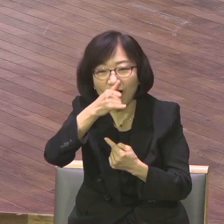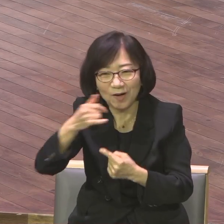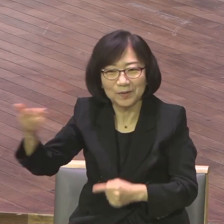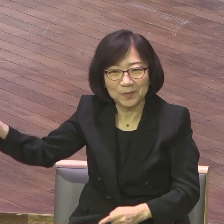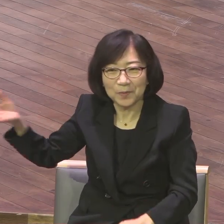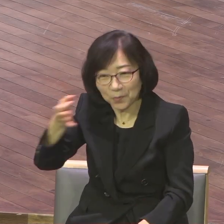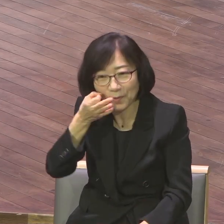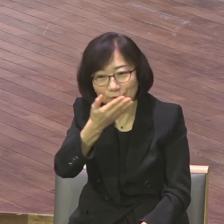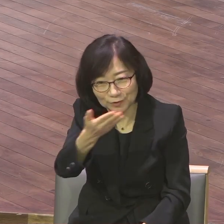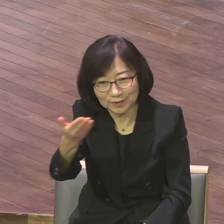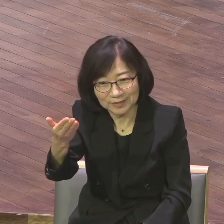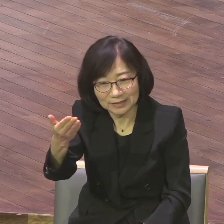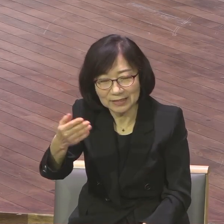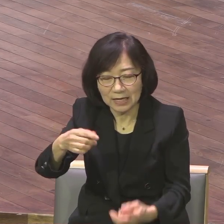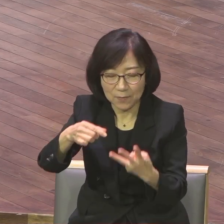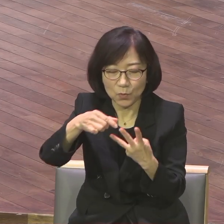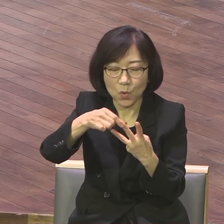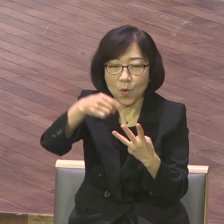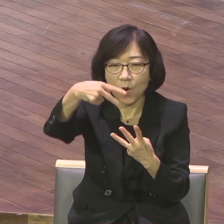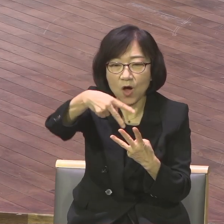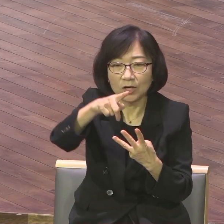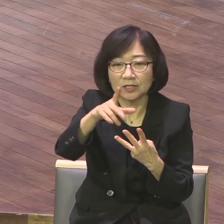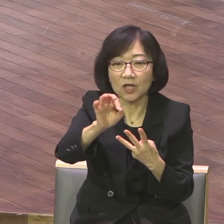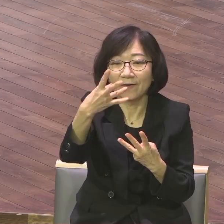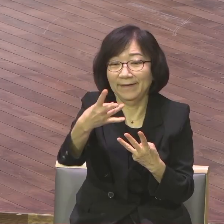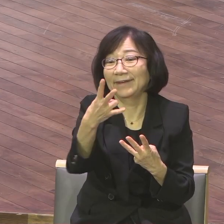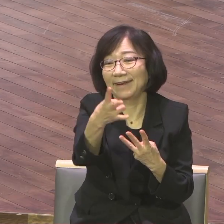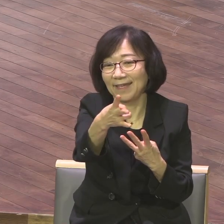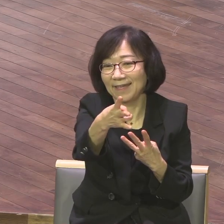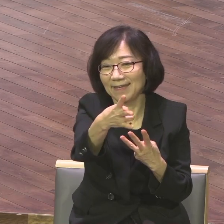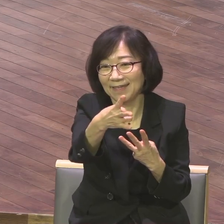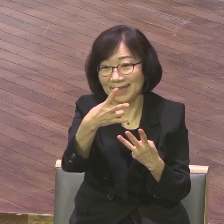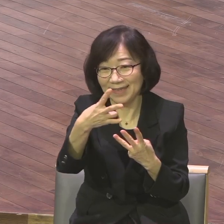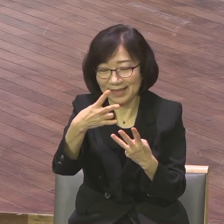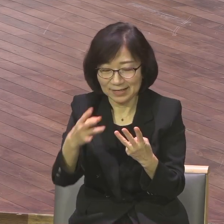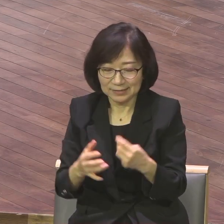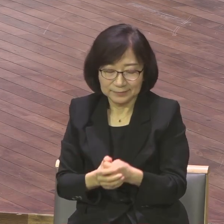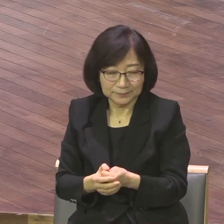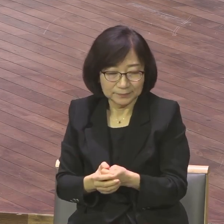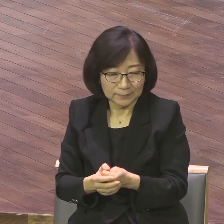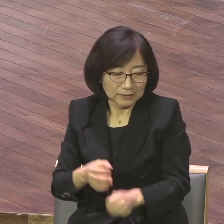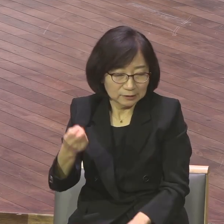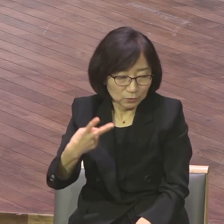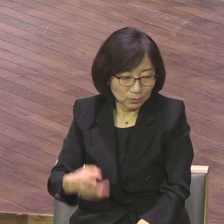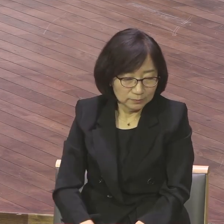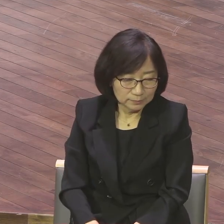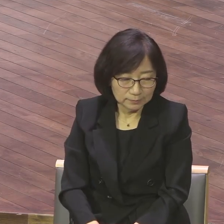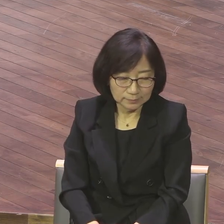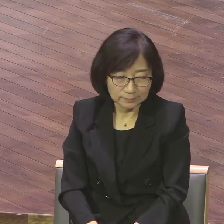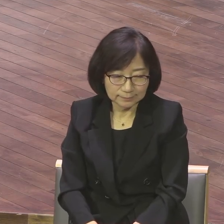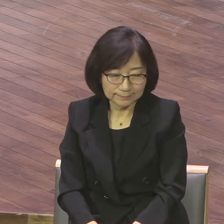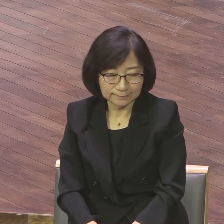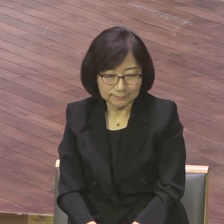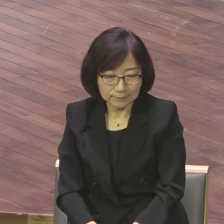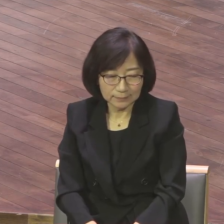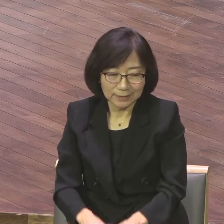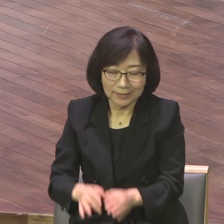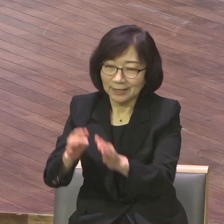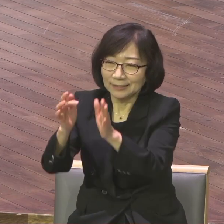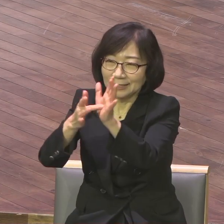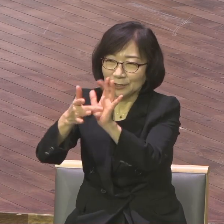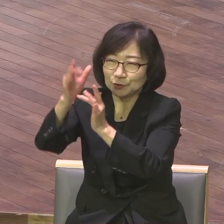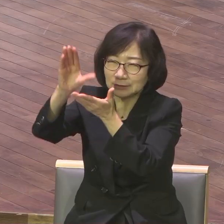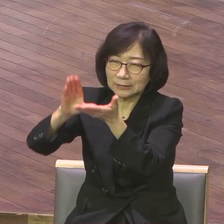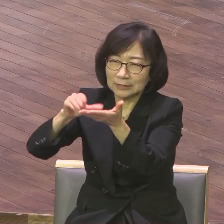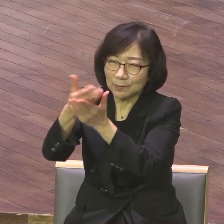똑같이 우리에게 그리스도를 나타내 주면서 예수 그리스도 안에 있는 은혜를 깨닫게